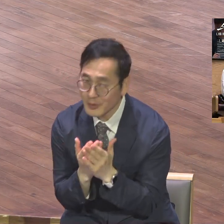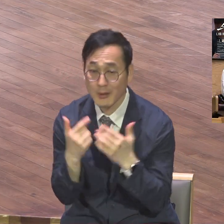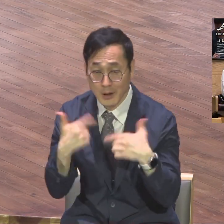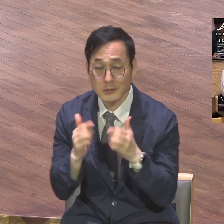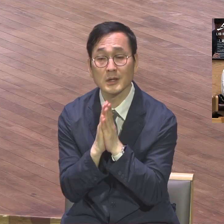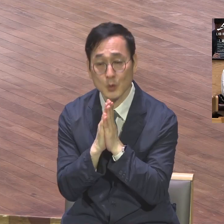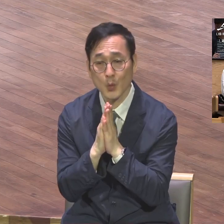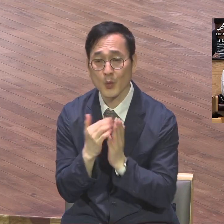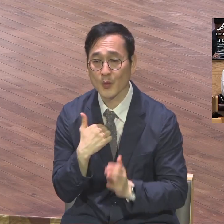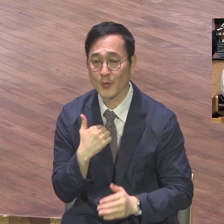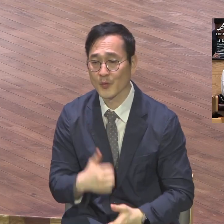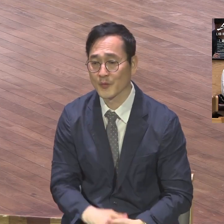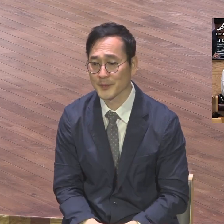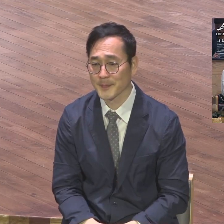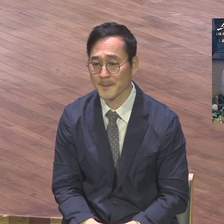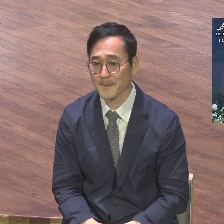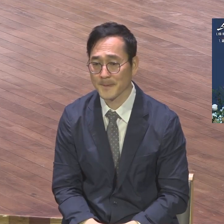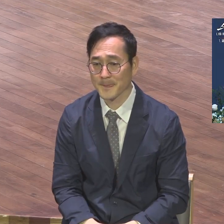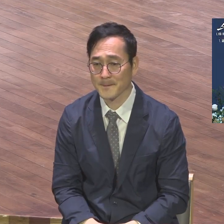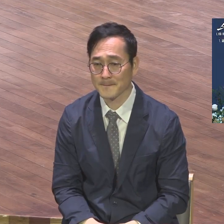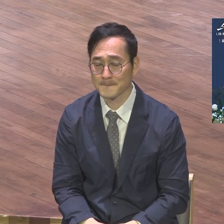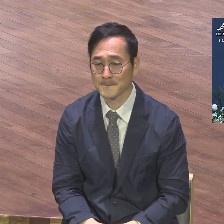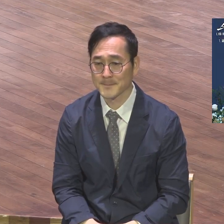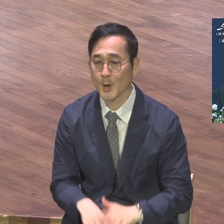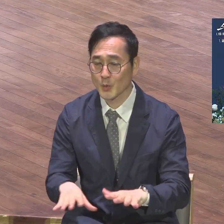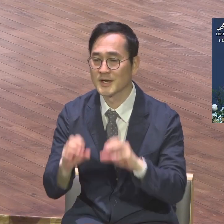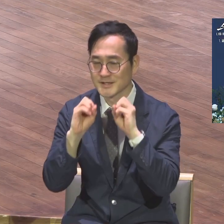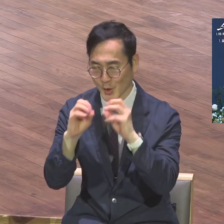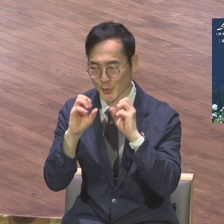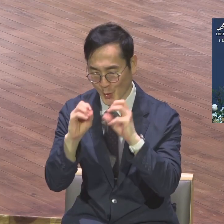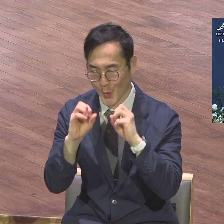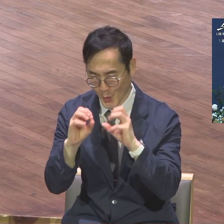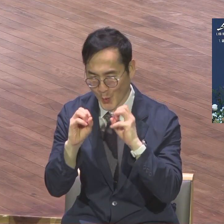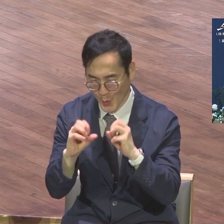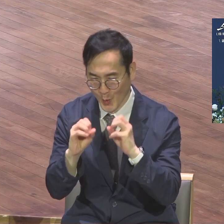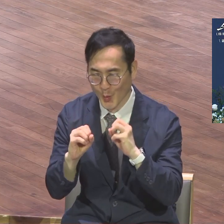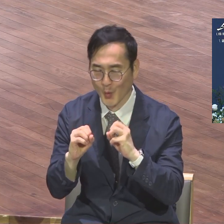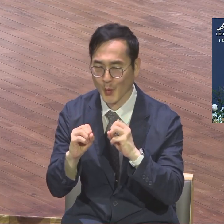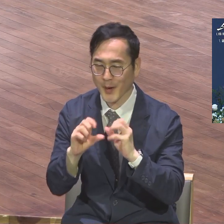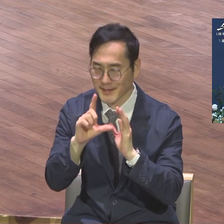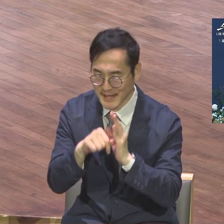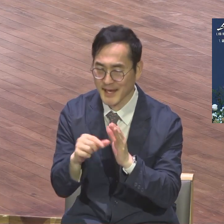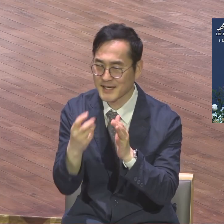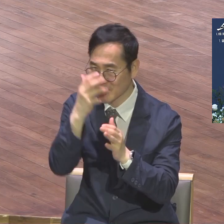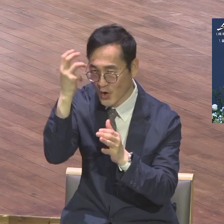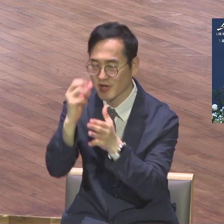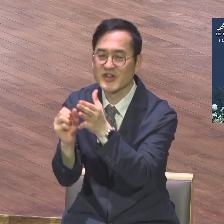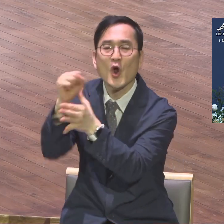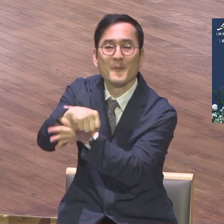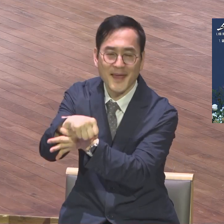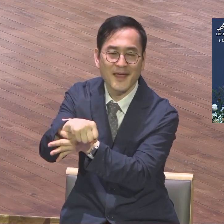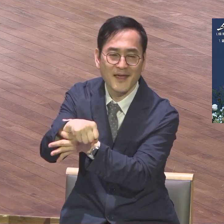하루를. 자, 오늘의 전도가 있는 삶 속에 성령 역사의 열매가 맺히게 돼 있어요.